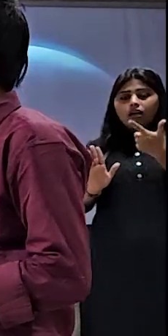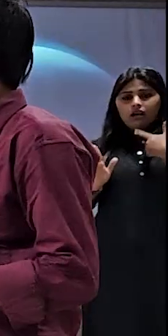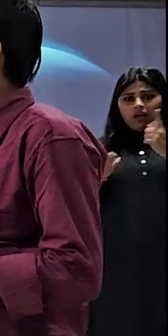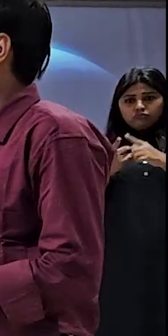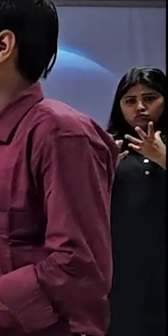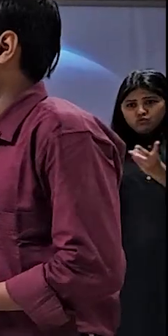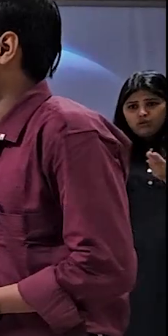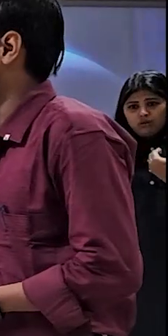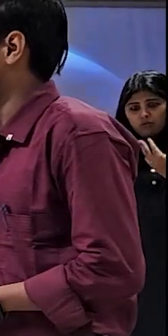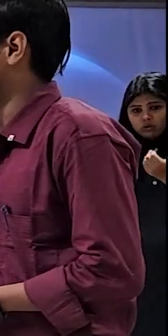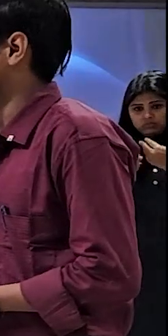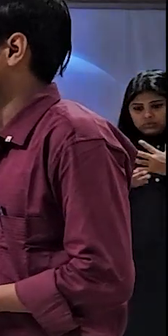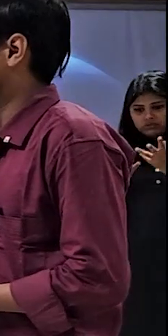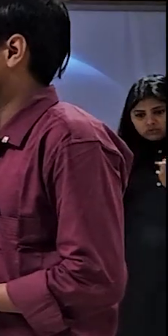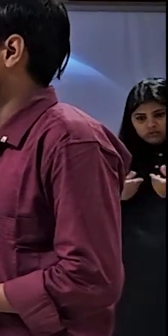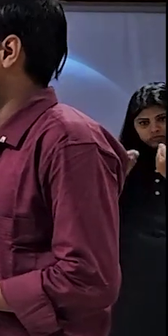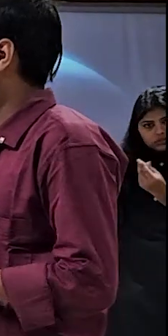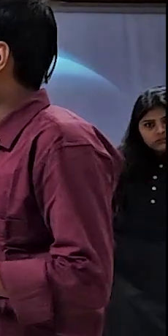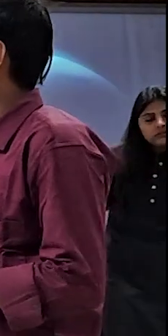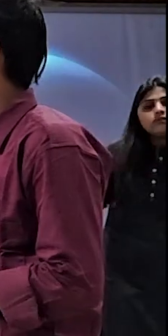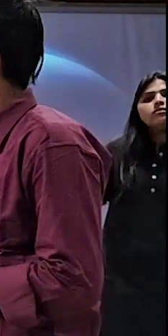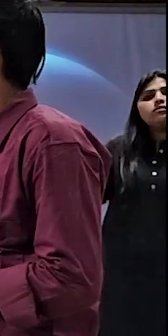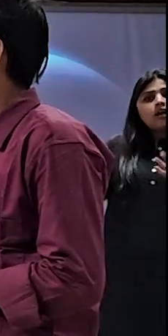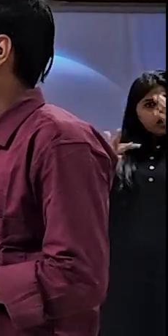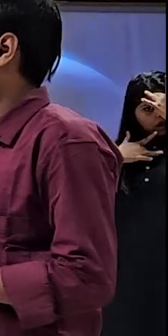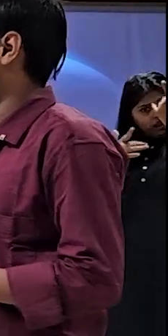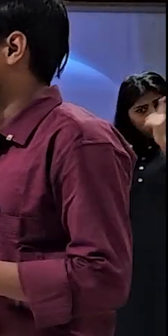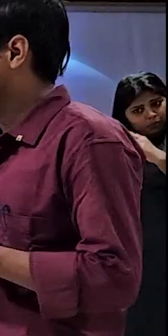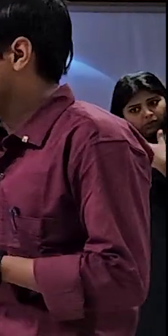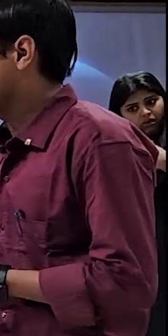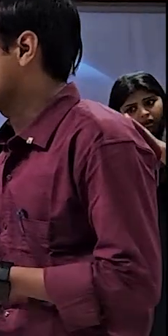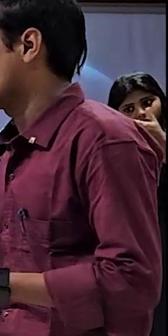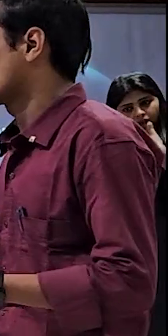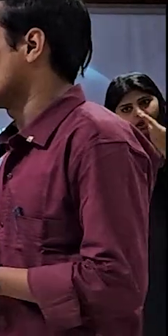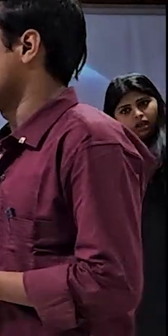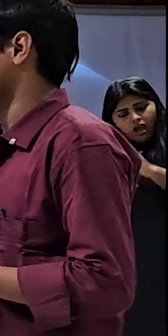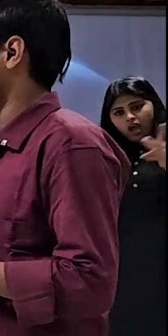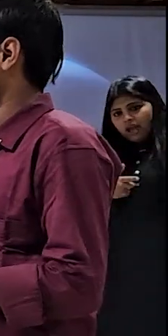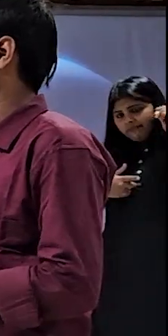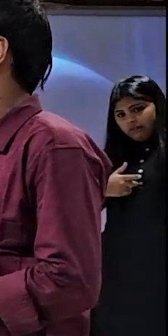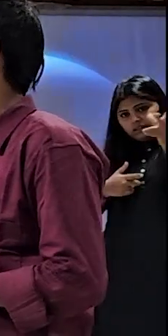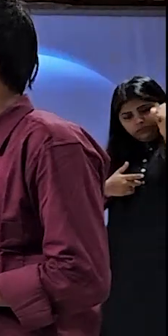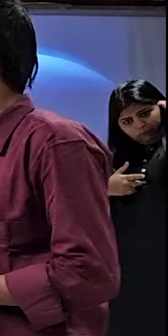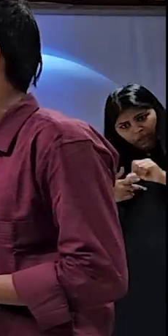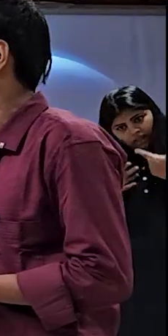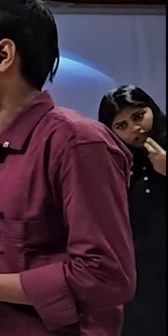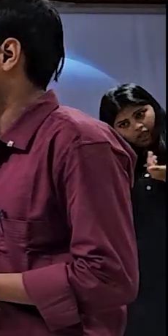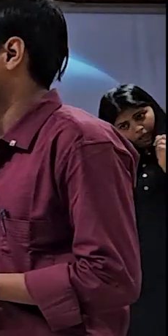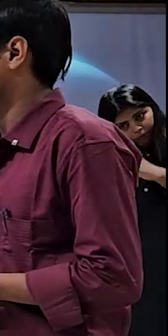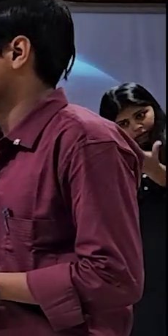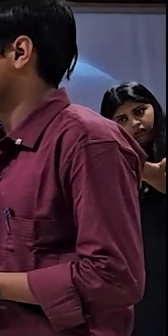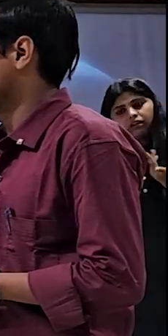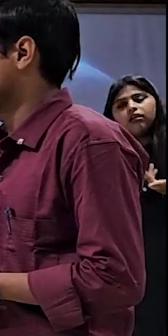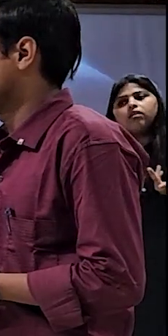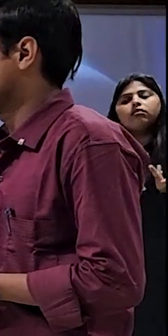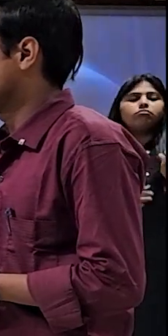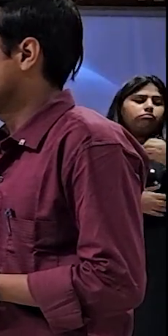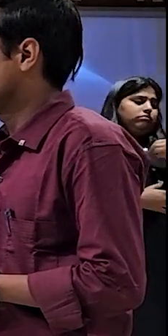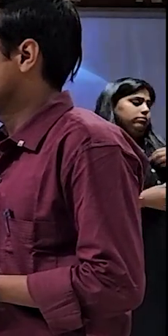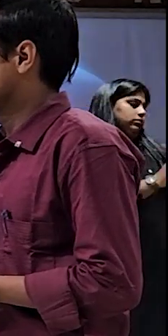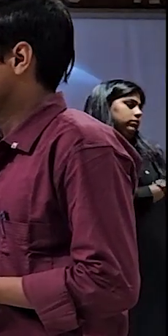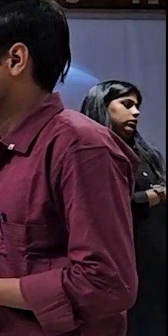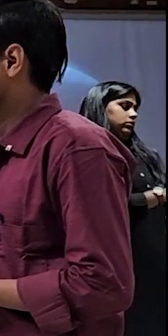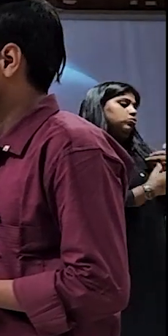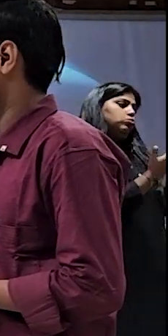कारण हमारी बच्ची सही हो सकती है। एक बुखार के कारण वो देख और सुन नहीं सकती, ऐसा कैसे हो सकता है? ऐसा होता है